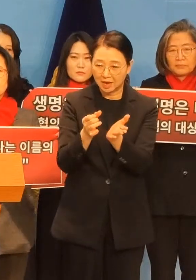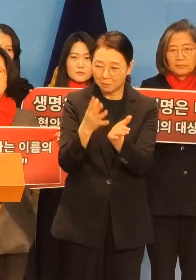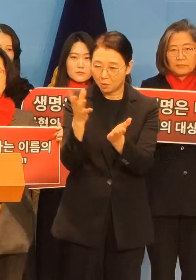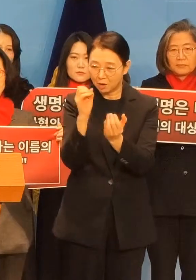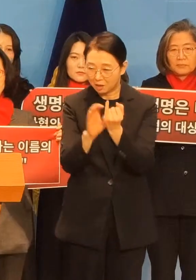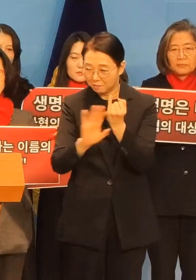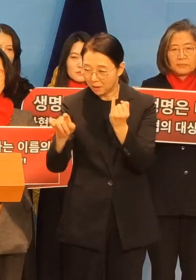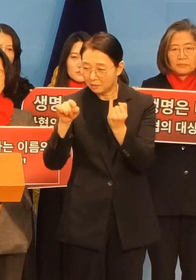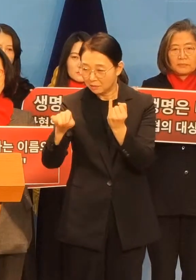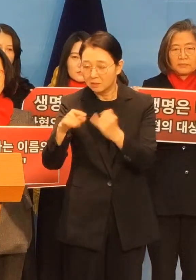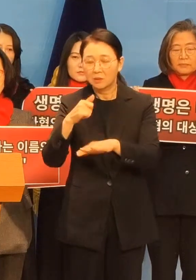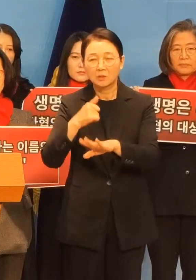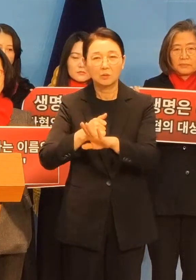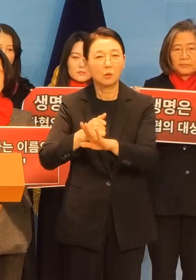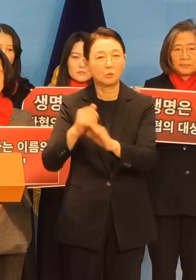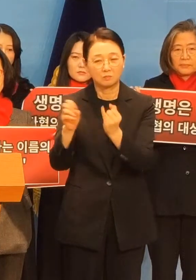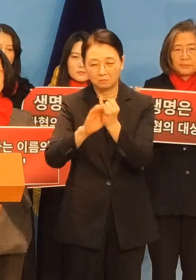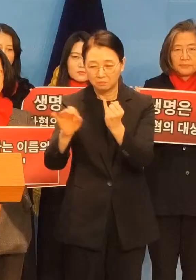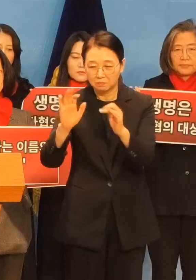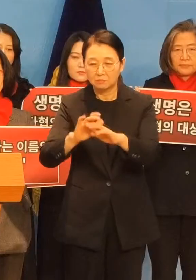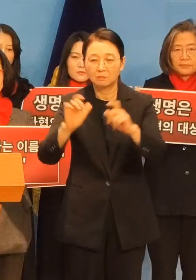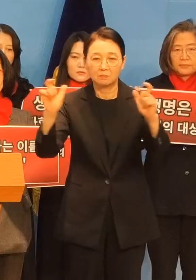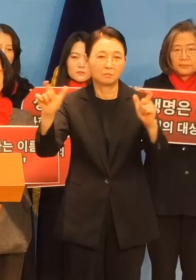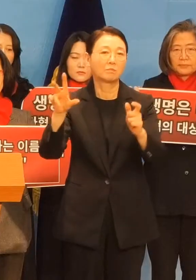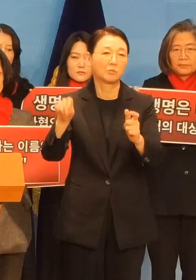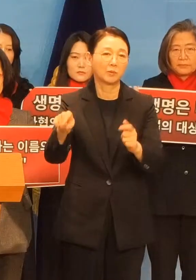건수가 급증하는 문제가 확인되고 있다.